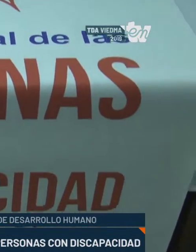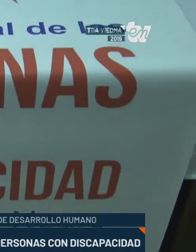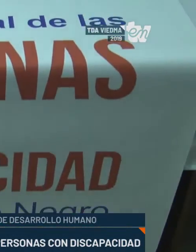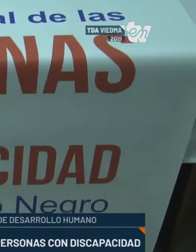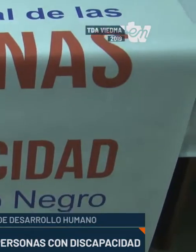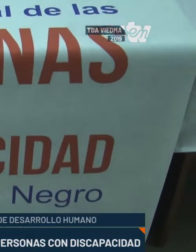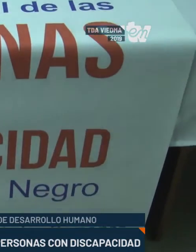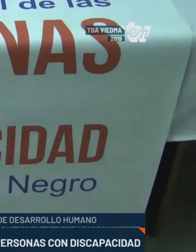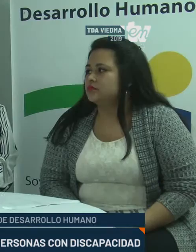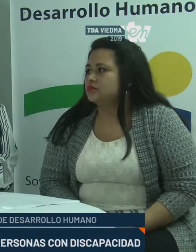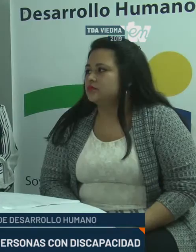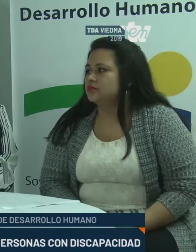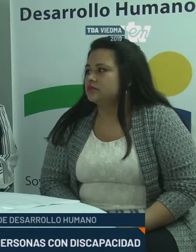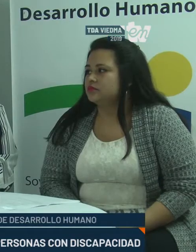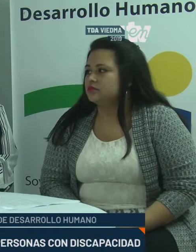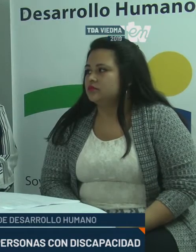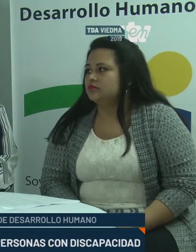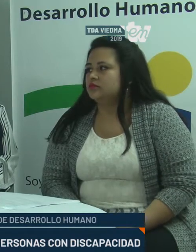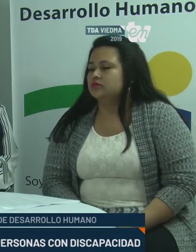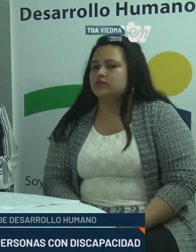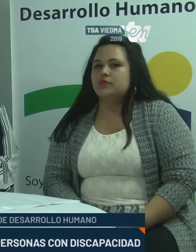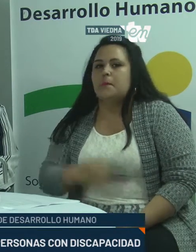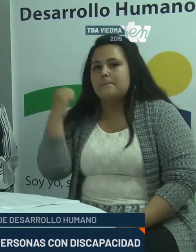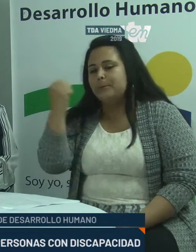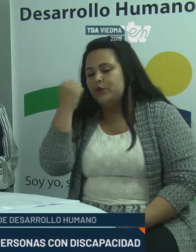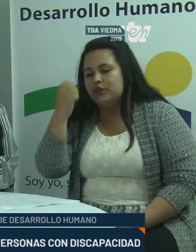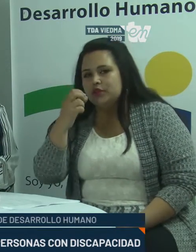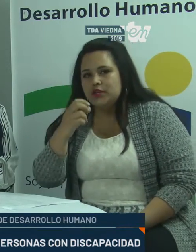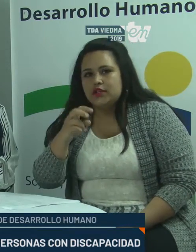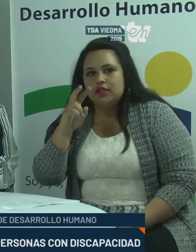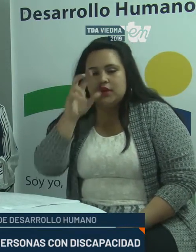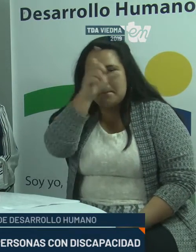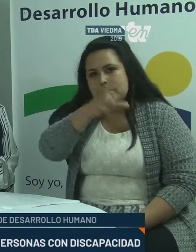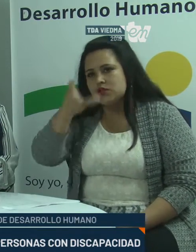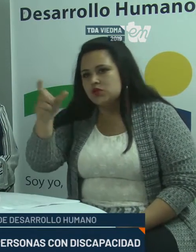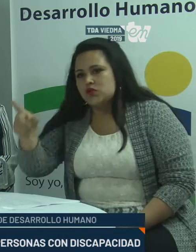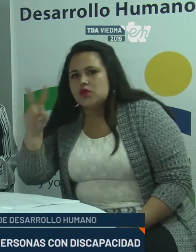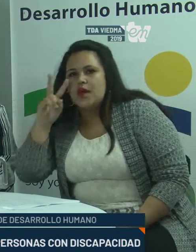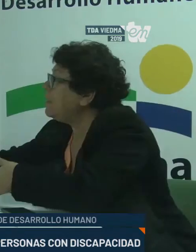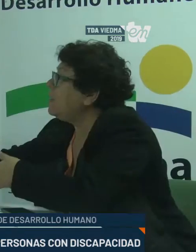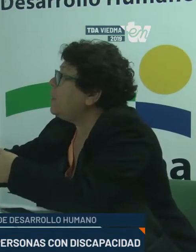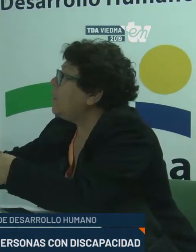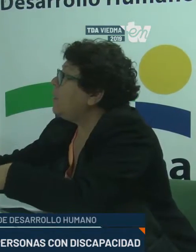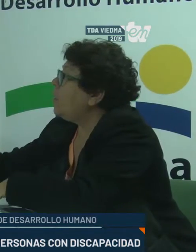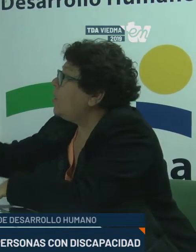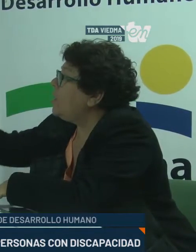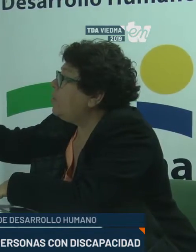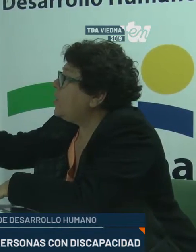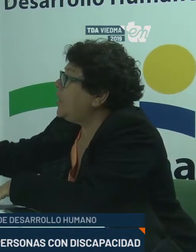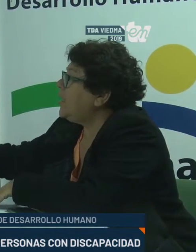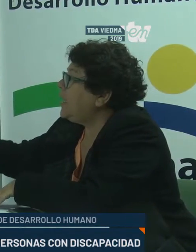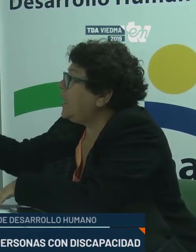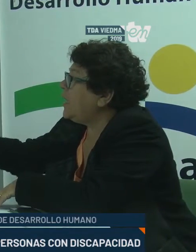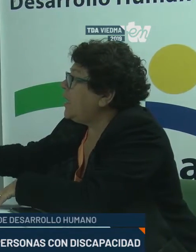y la importancia de darle visibilidad a este organismo, que tiene que ser conocido por la población, que tiene que